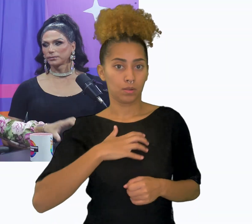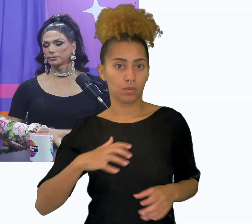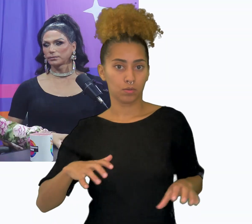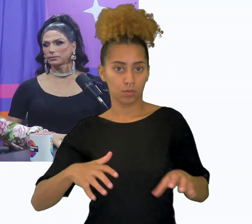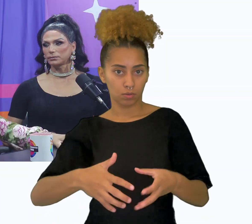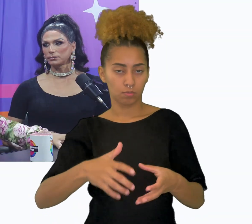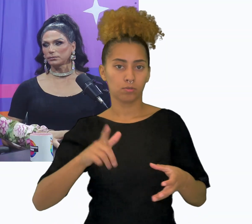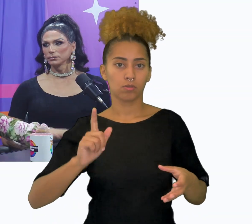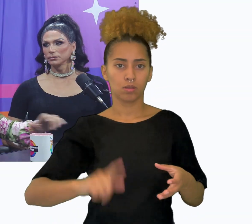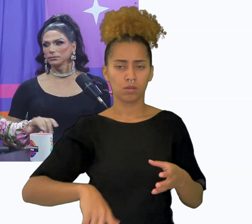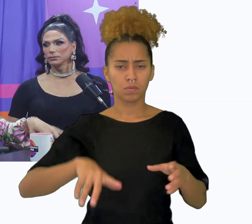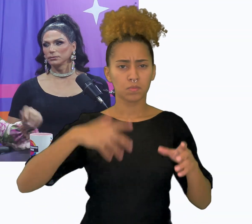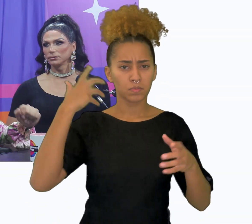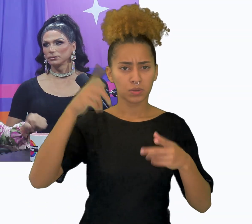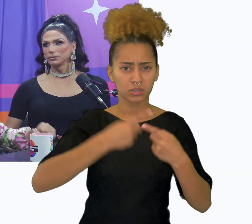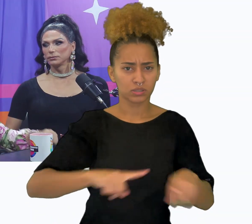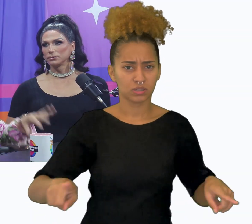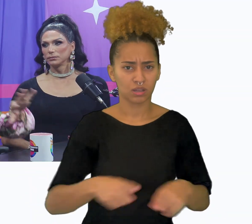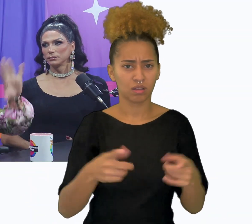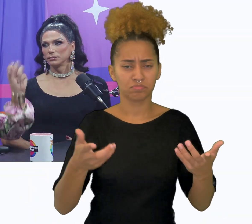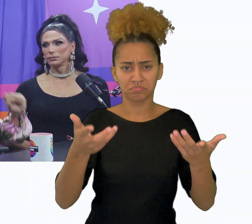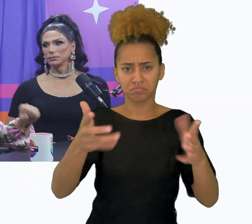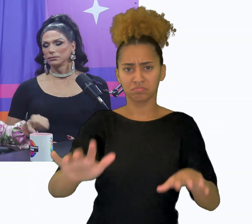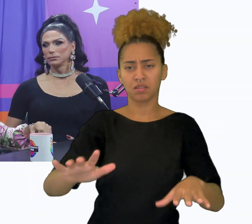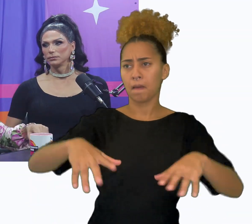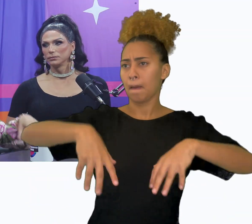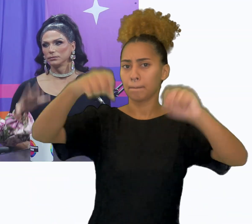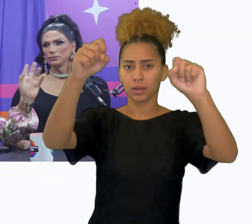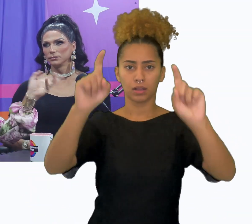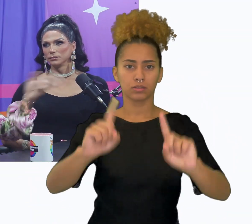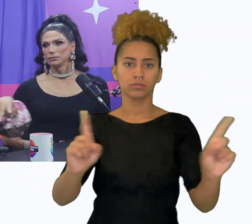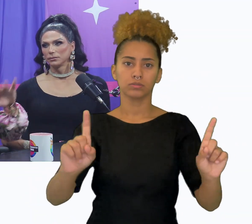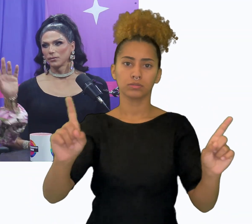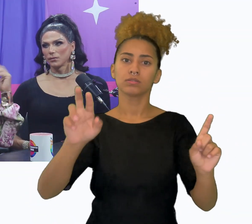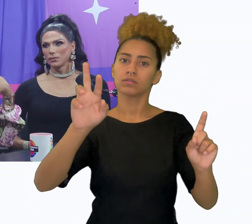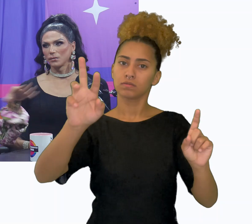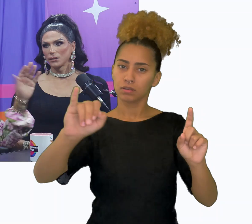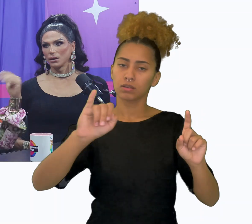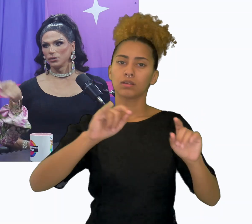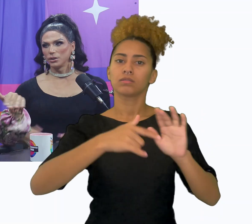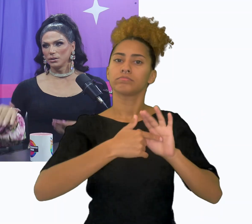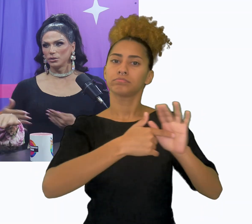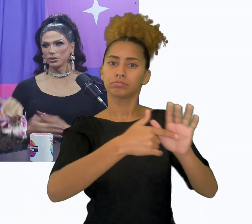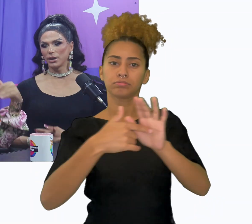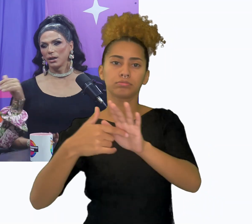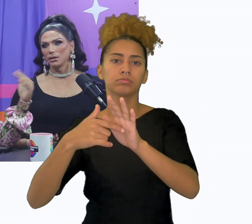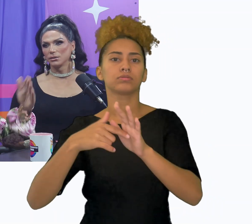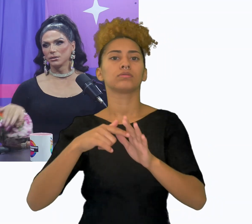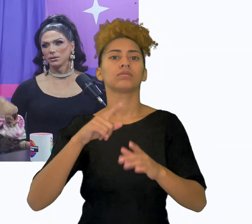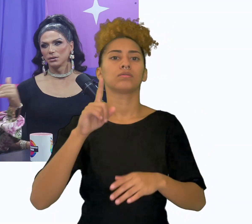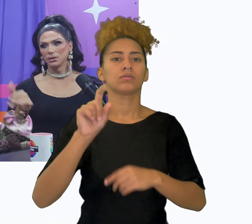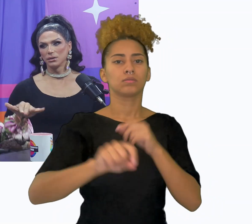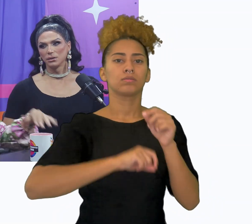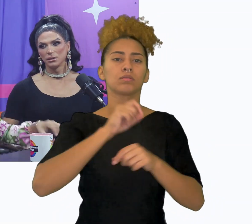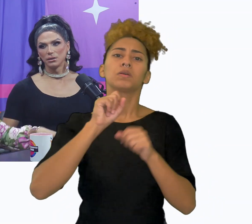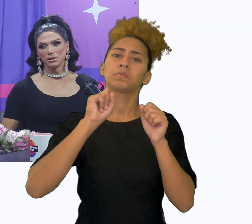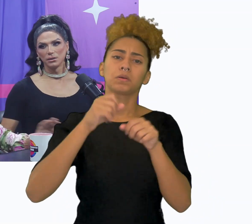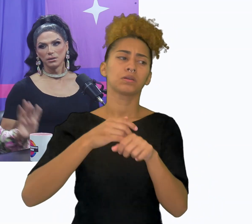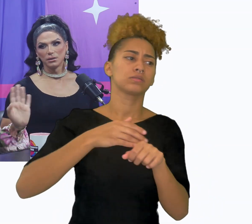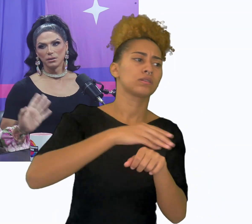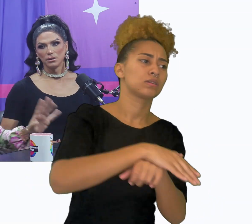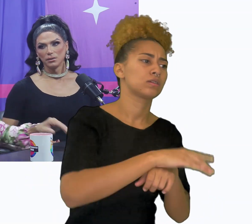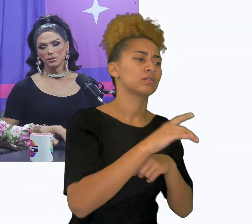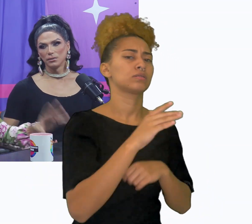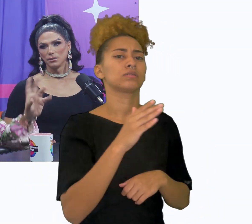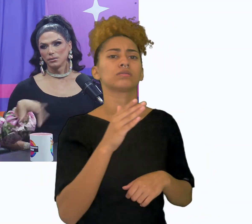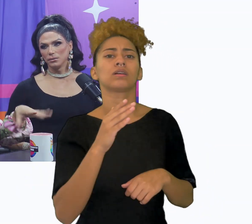musical, eu disse, eu não quero black, não quero que apague as luzes. Vai ser transição de pessoas. Entra e sai, aí